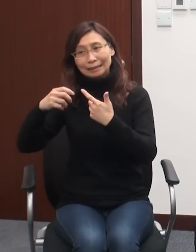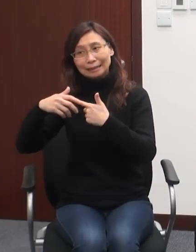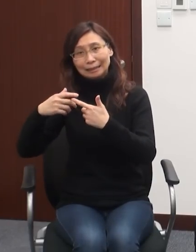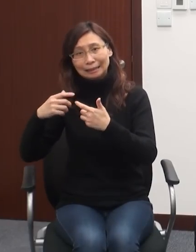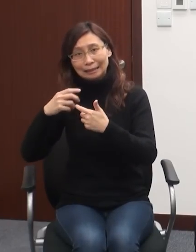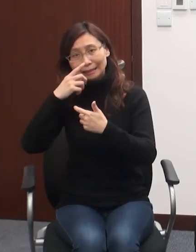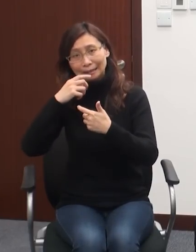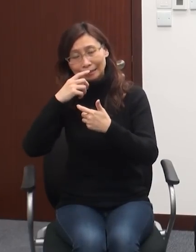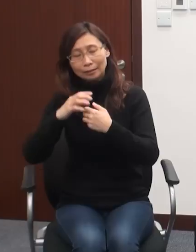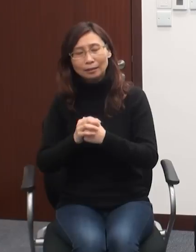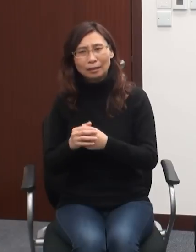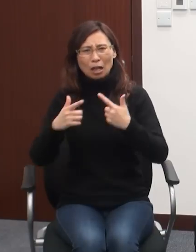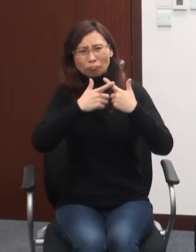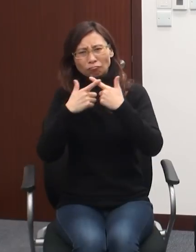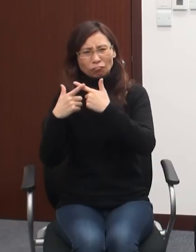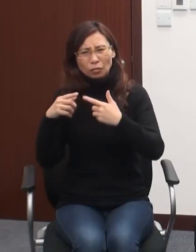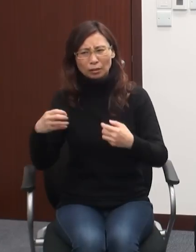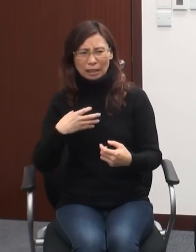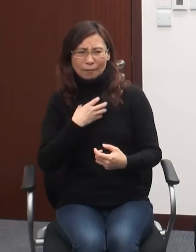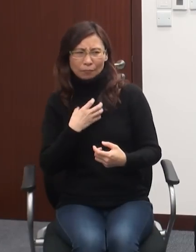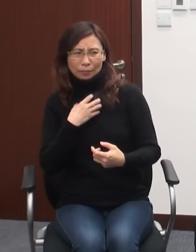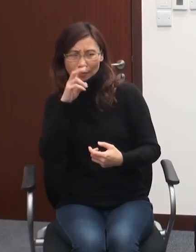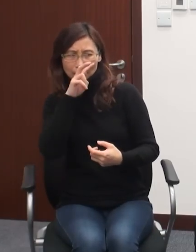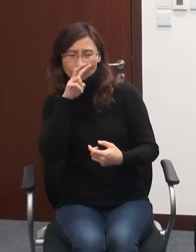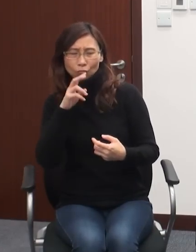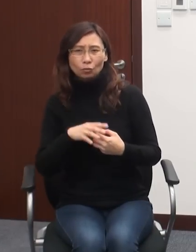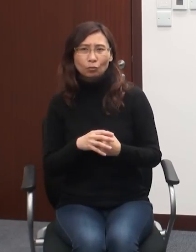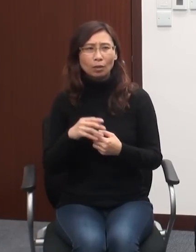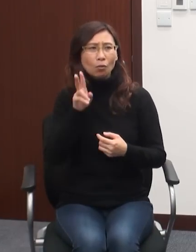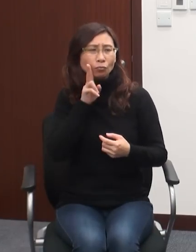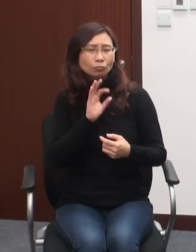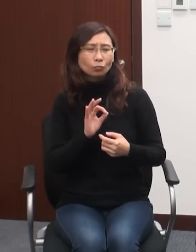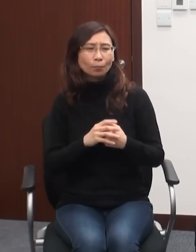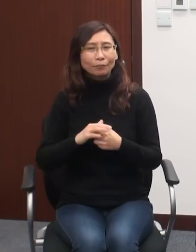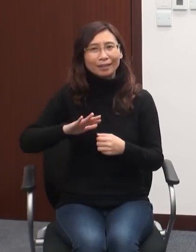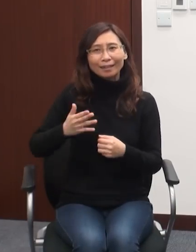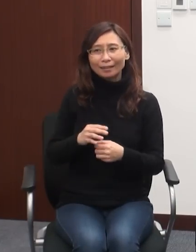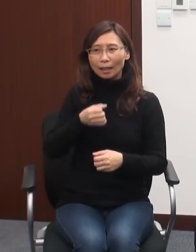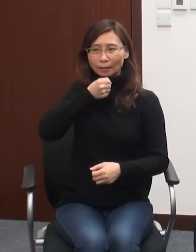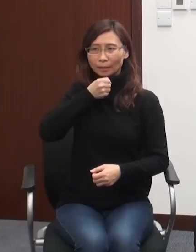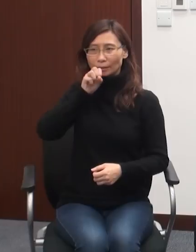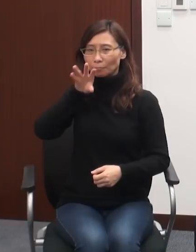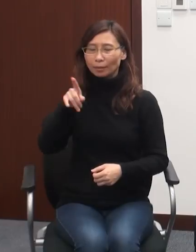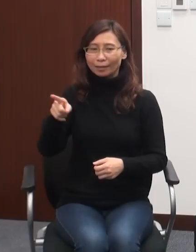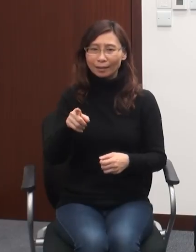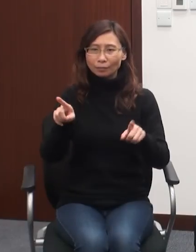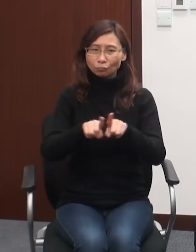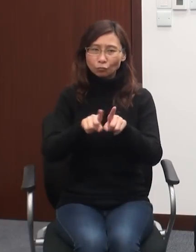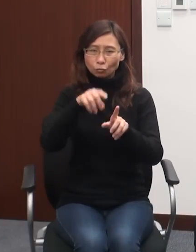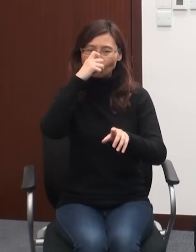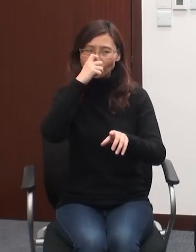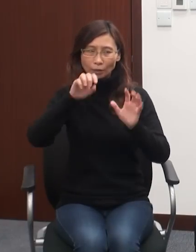好似好，大家見到好似冇乜嘢。但甚至依一個曾俊華俾記者問佢嘅時候，喂，你同阿梁振英係咪同一個團隊